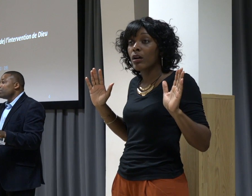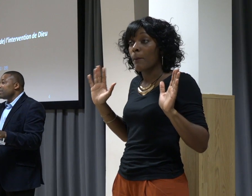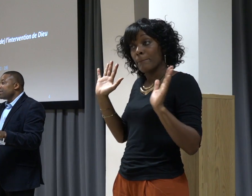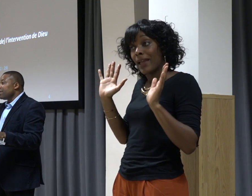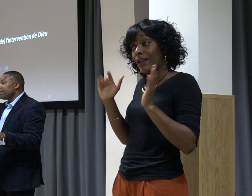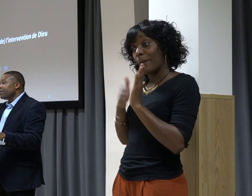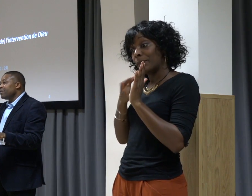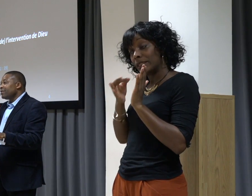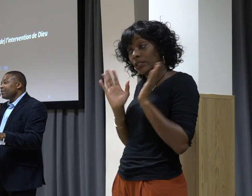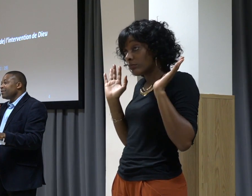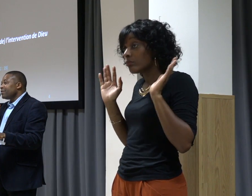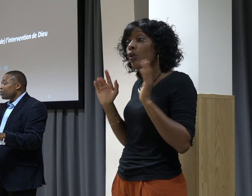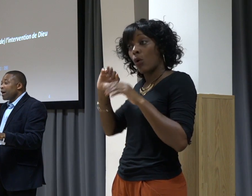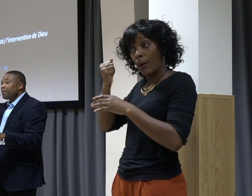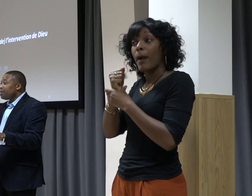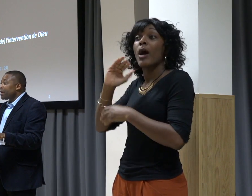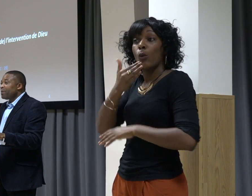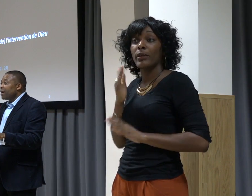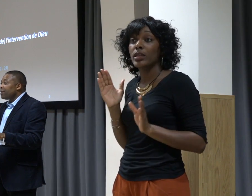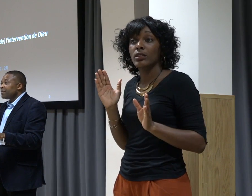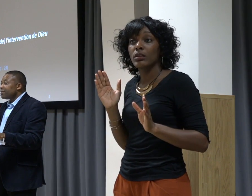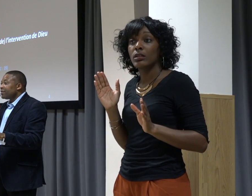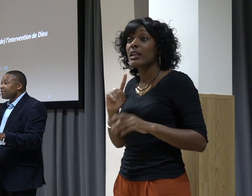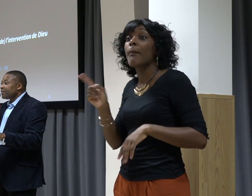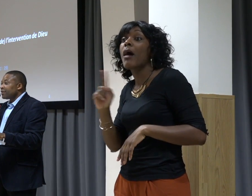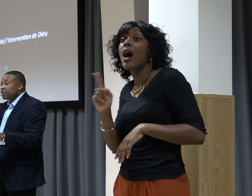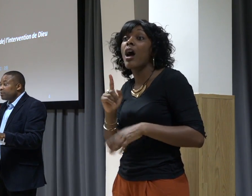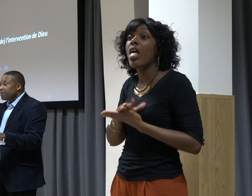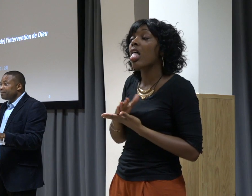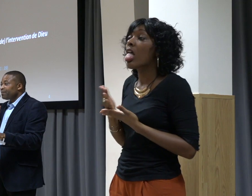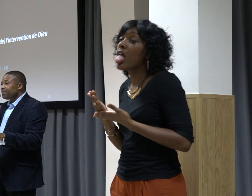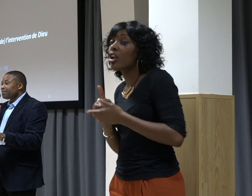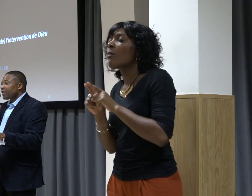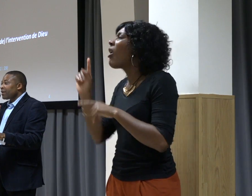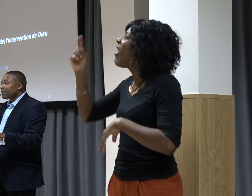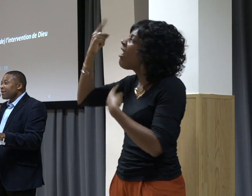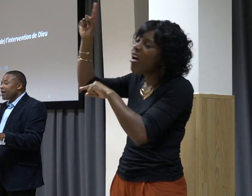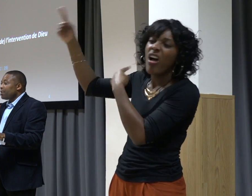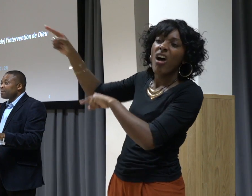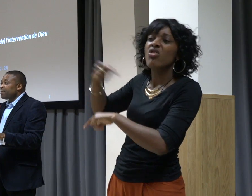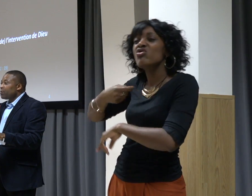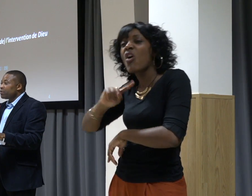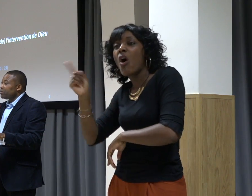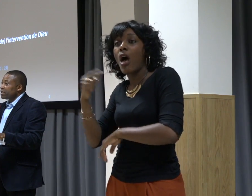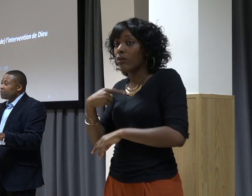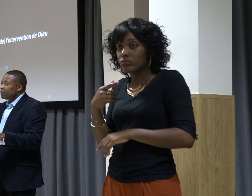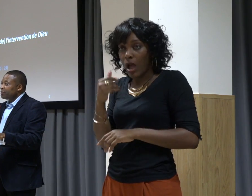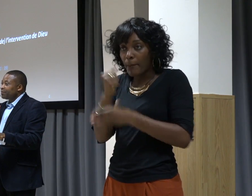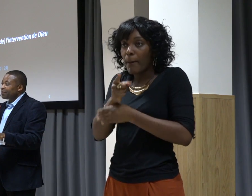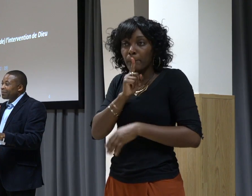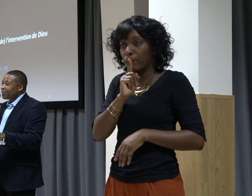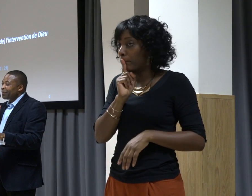semble nous indiquer, c'est que Abraham n'a pas régimbé. Abraham n'a pas posé de